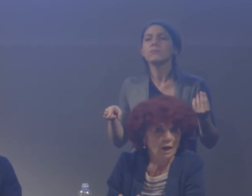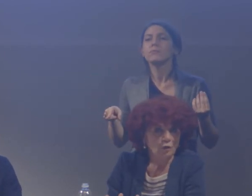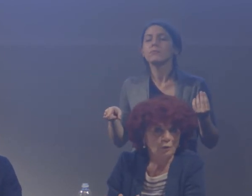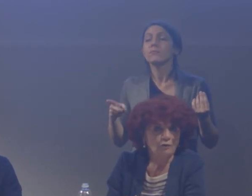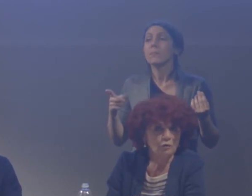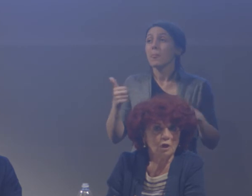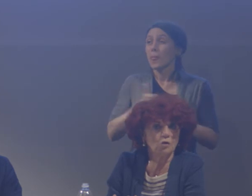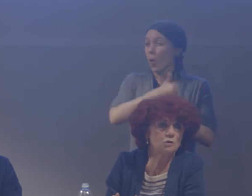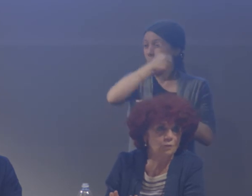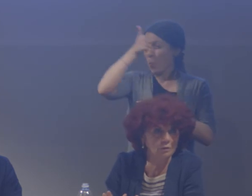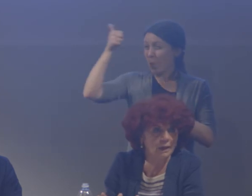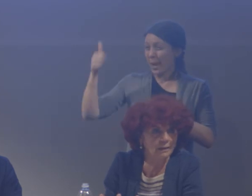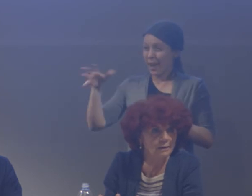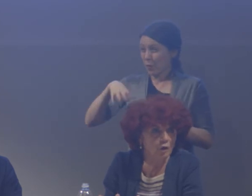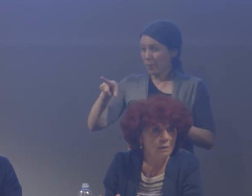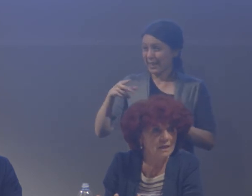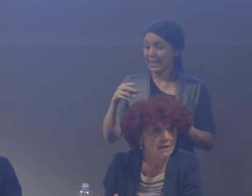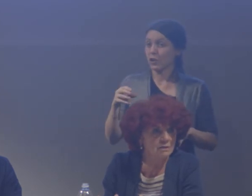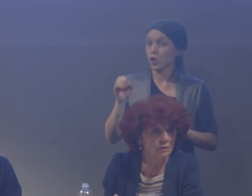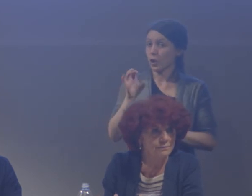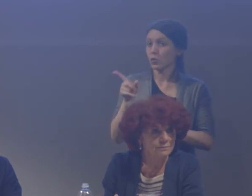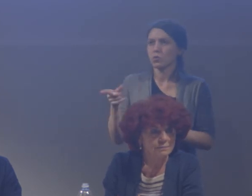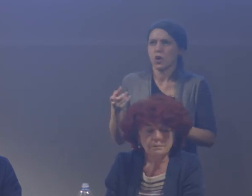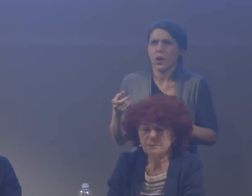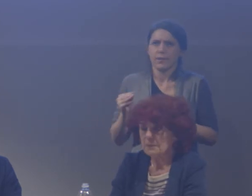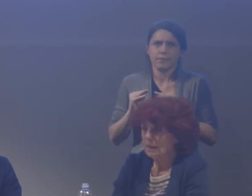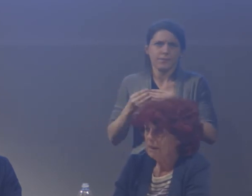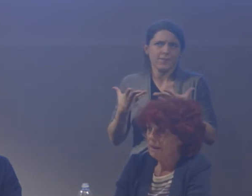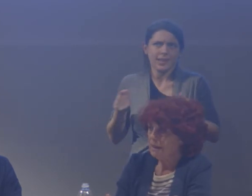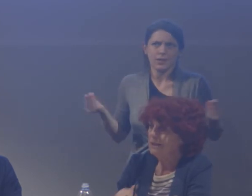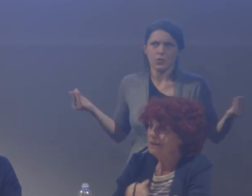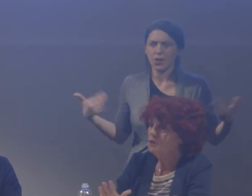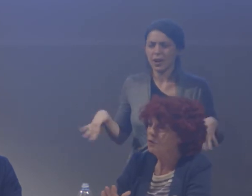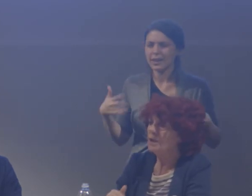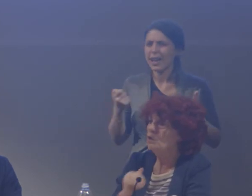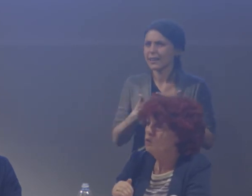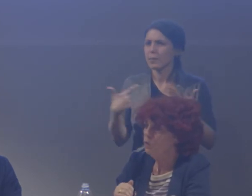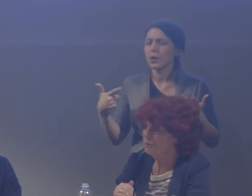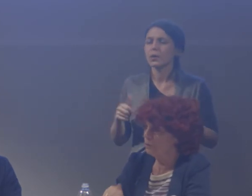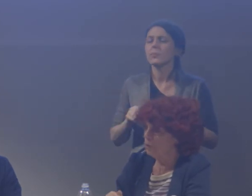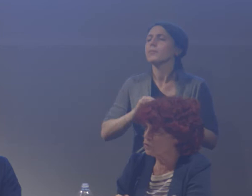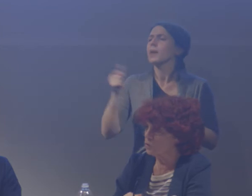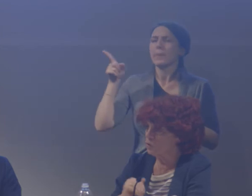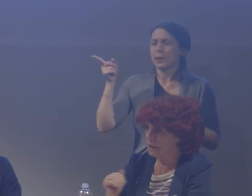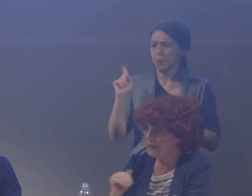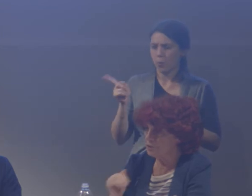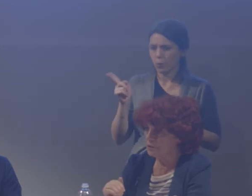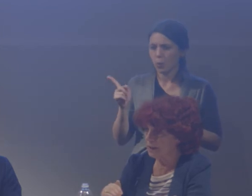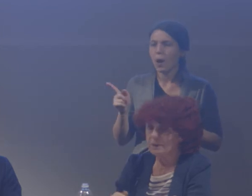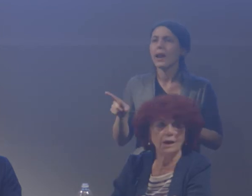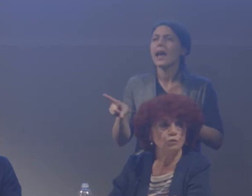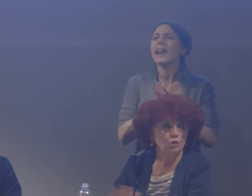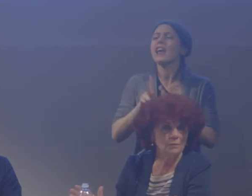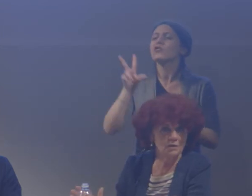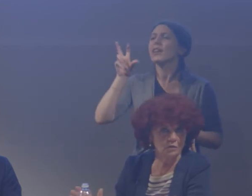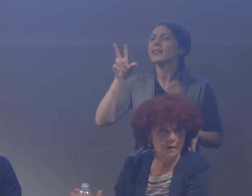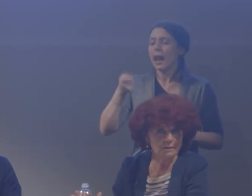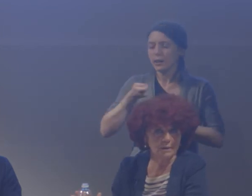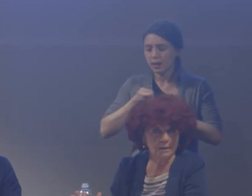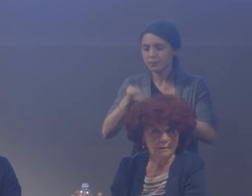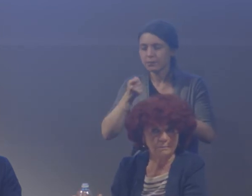solo in un anno però ha fatto delle cose importanti come ministro. Intanto ha lui promosso con la legge 30